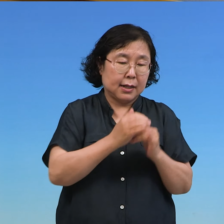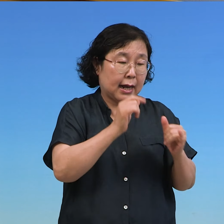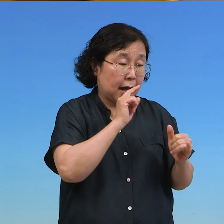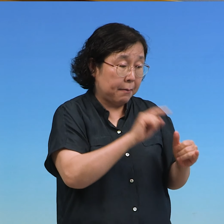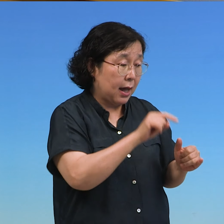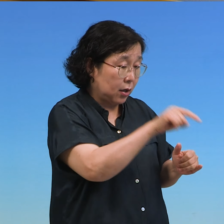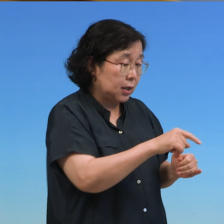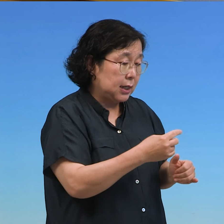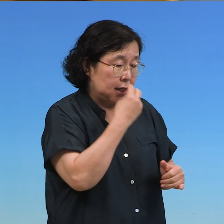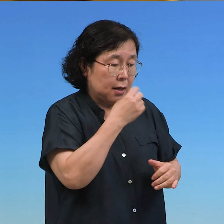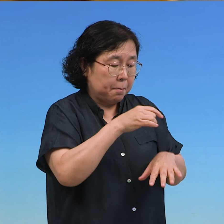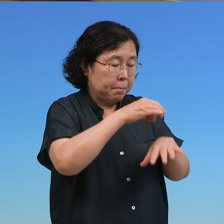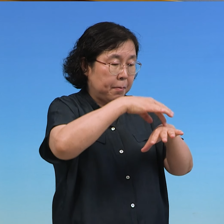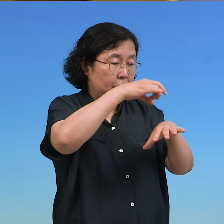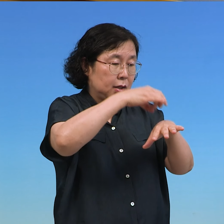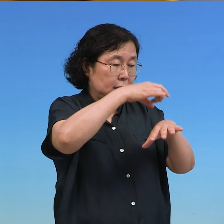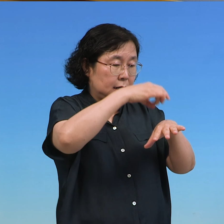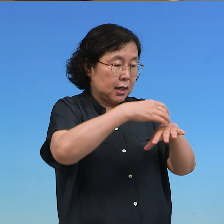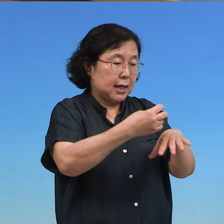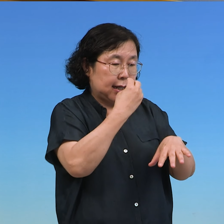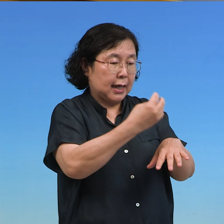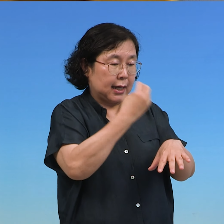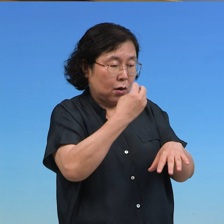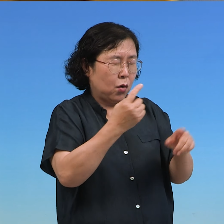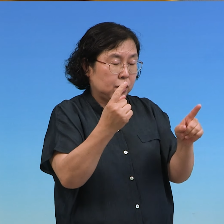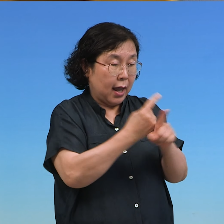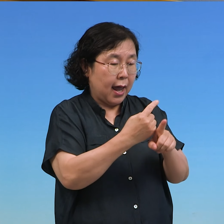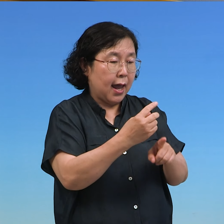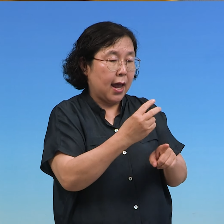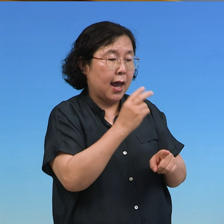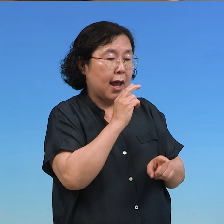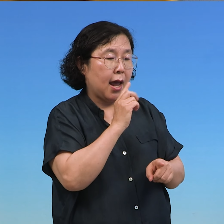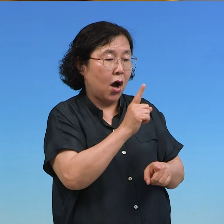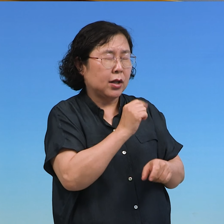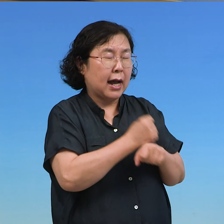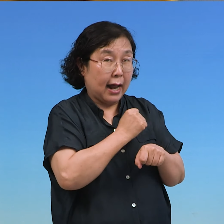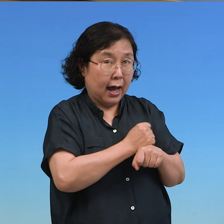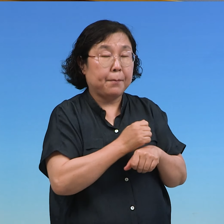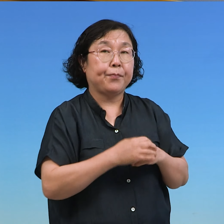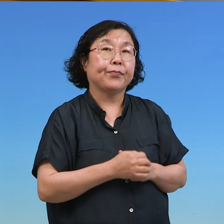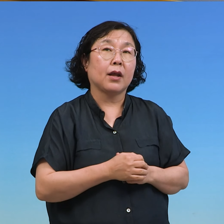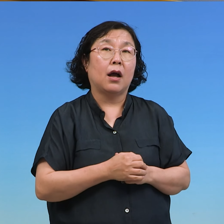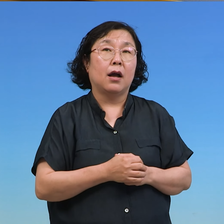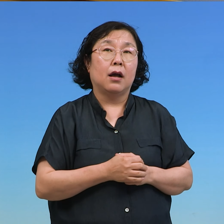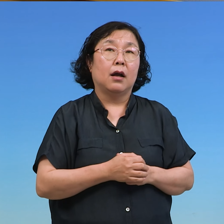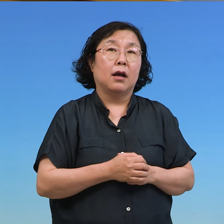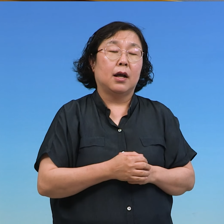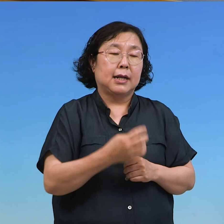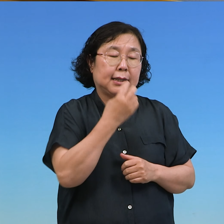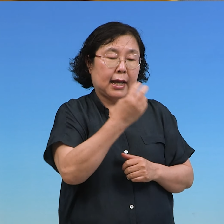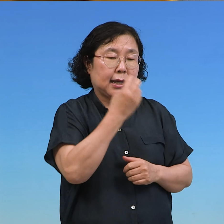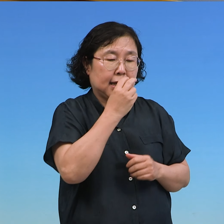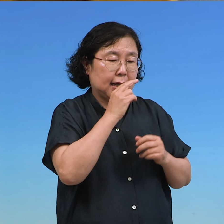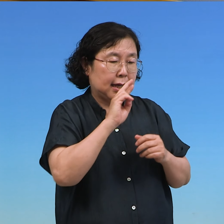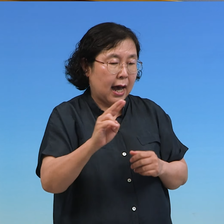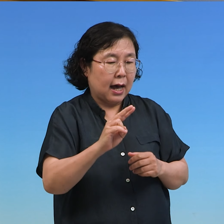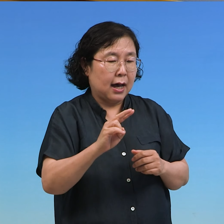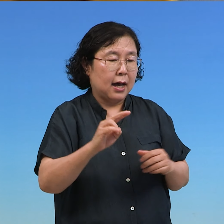너는 생기를 향하여 대언하라 생기에게 대언하여 이르기를 주요하께서 이같이 말씀하시기를 생기야